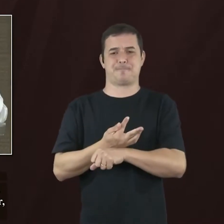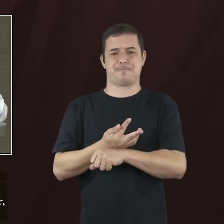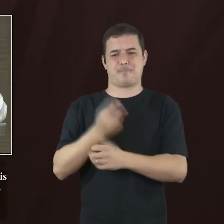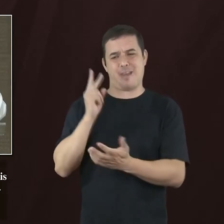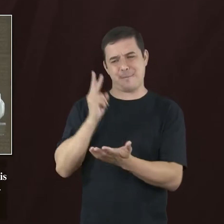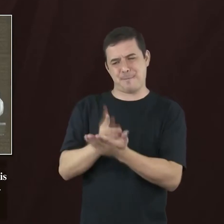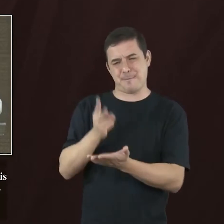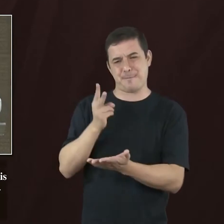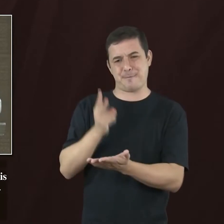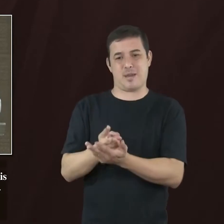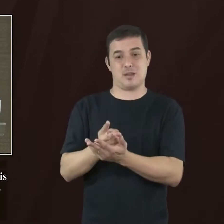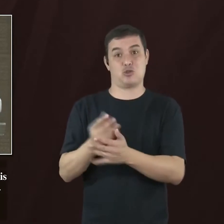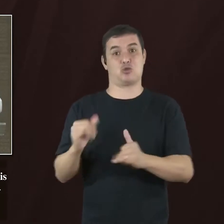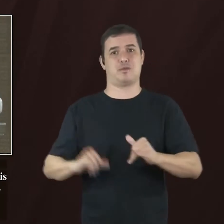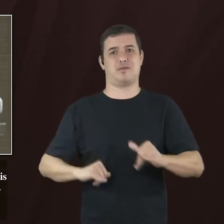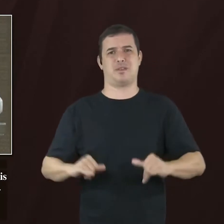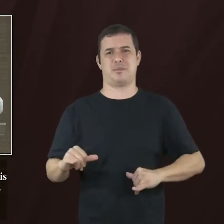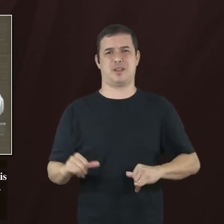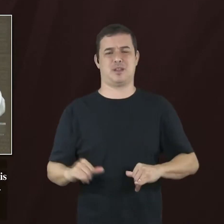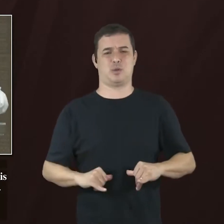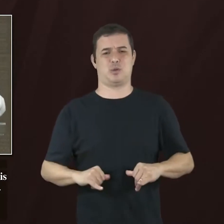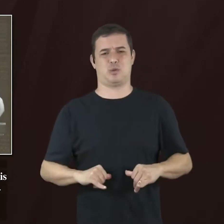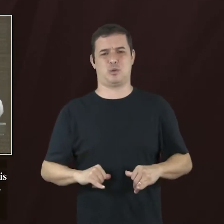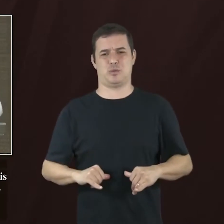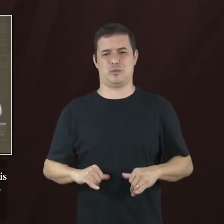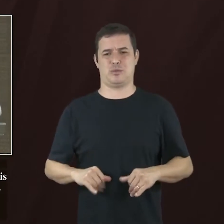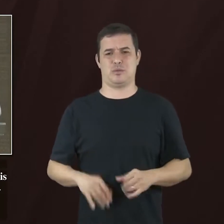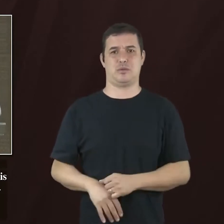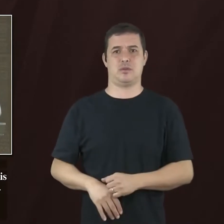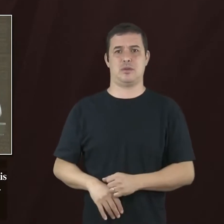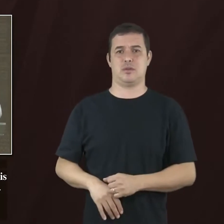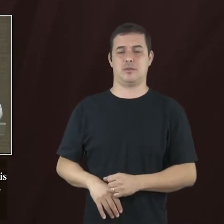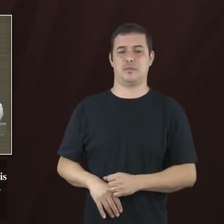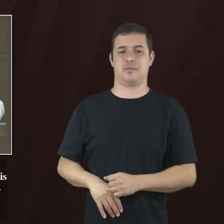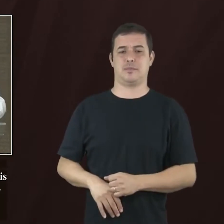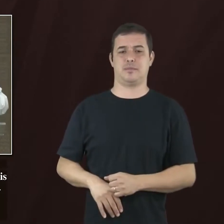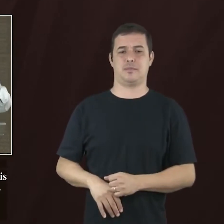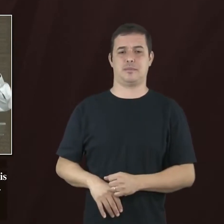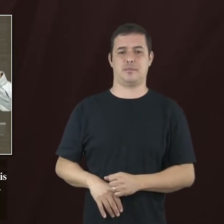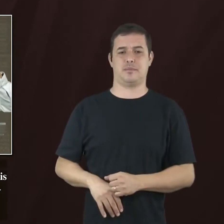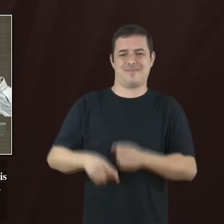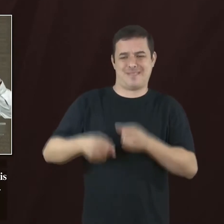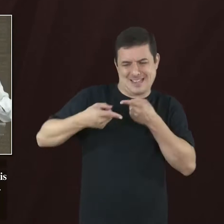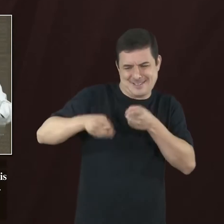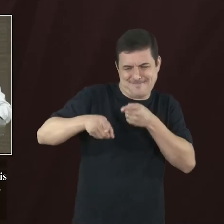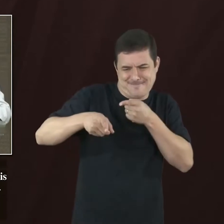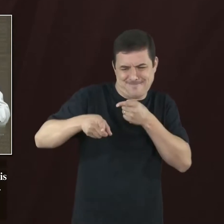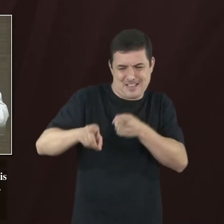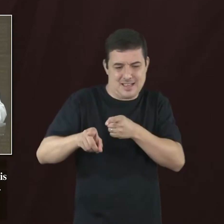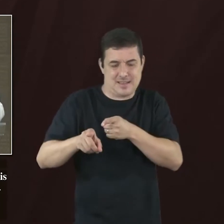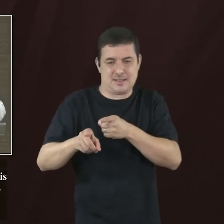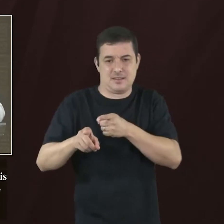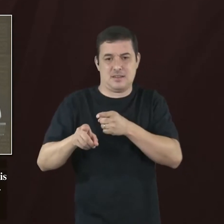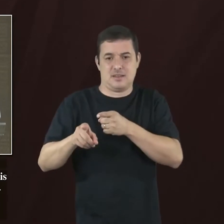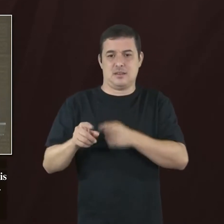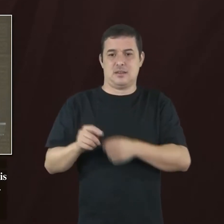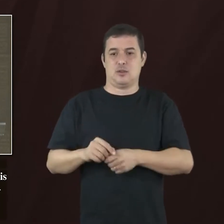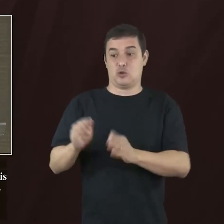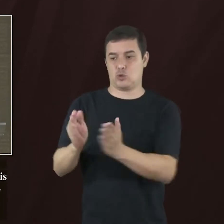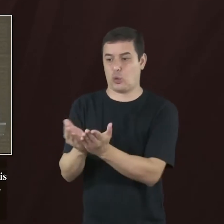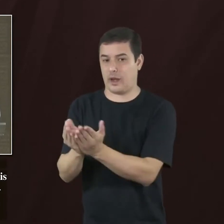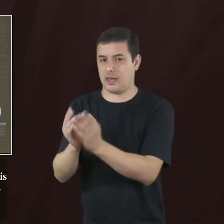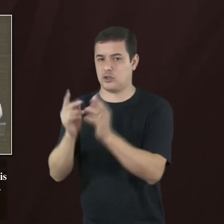suas perseguições. Timóteo seguiu. E os seus sofrimentos, os quais